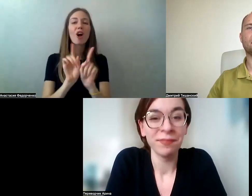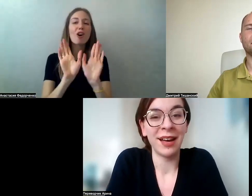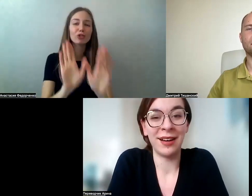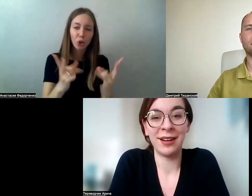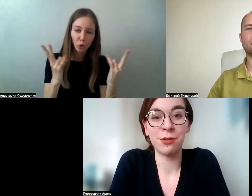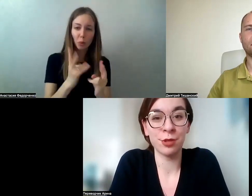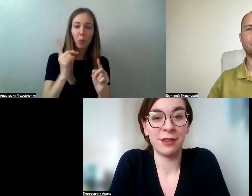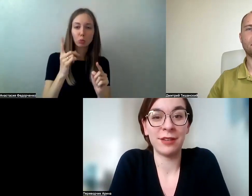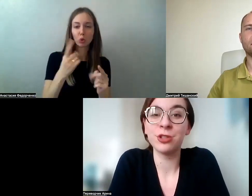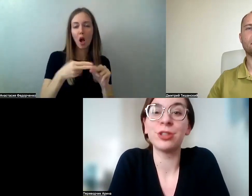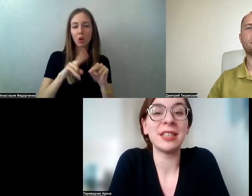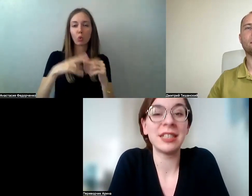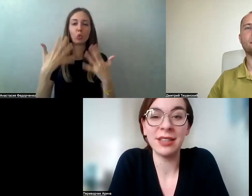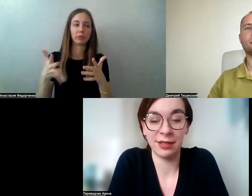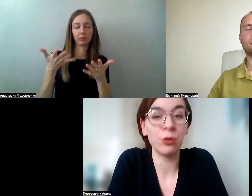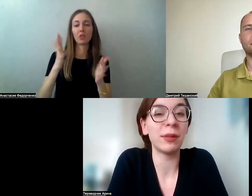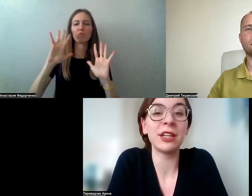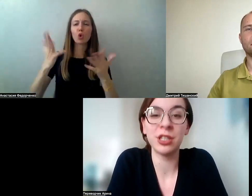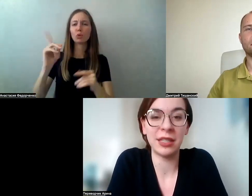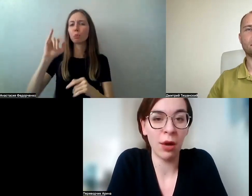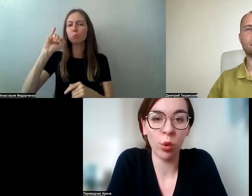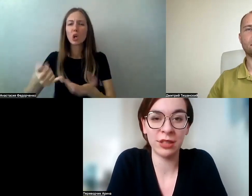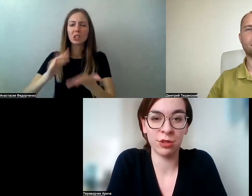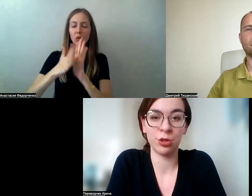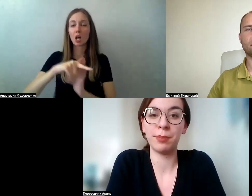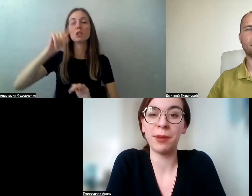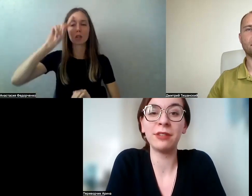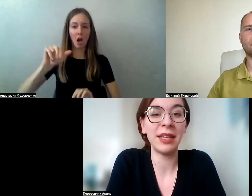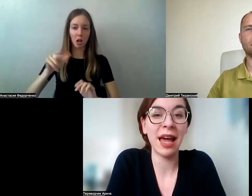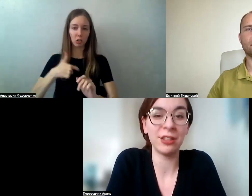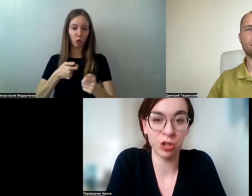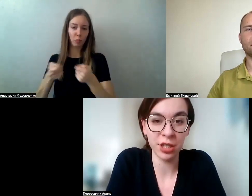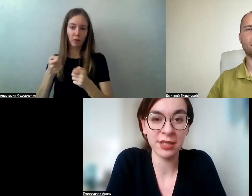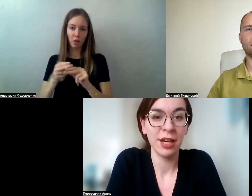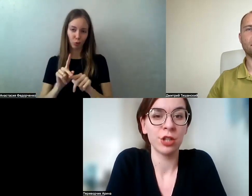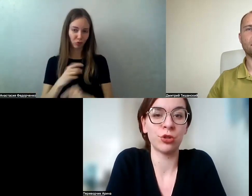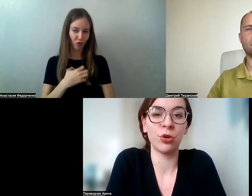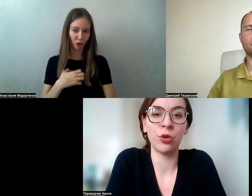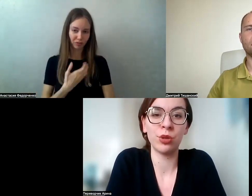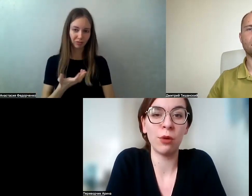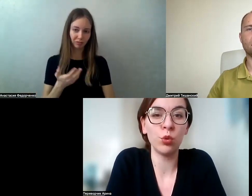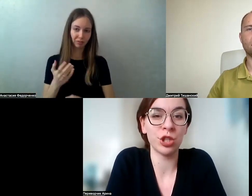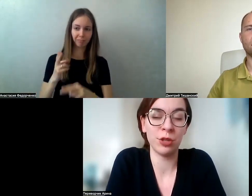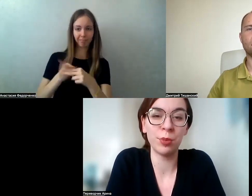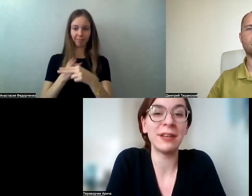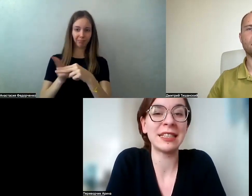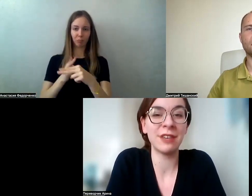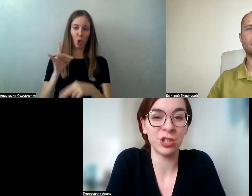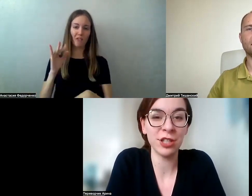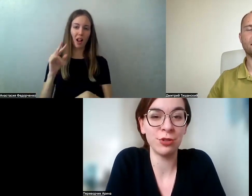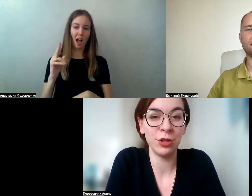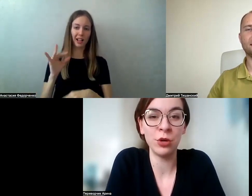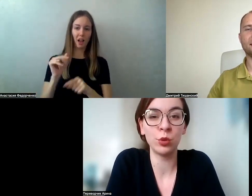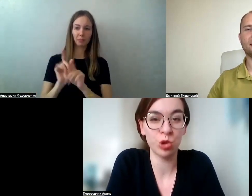мой курс, говорят, что это действительно дают положительные отзывы, что это правда меняет жизнь, что научишься управлять